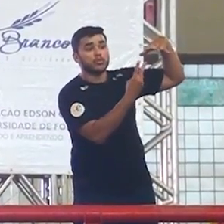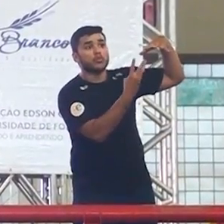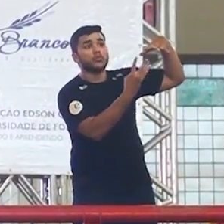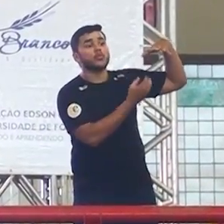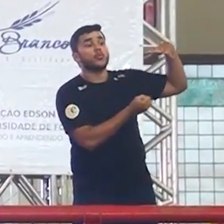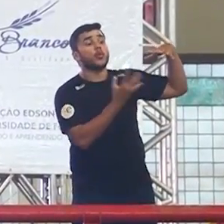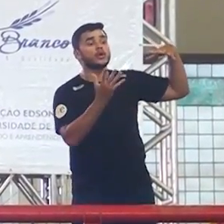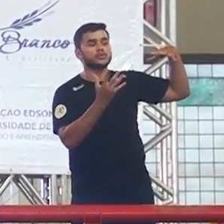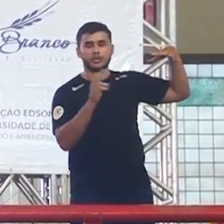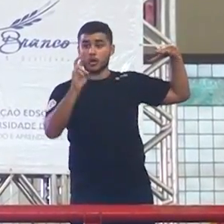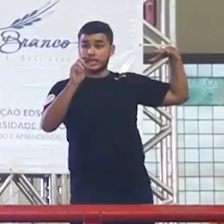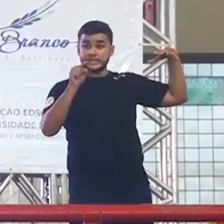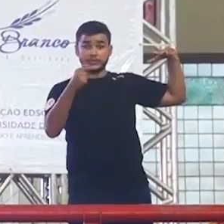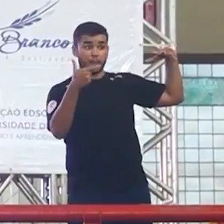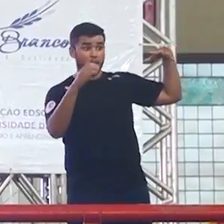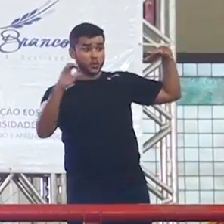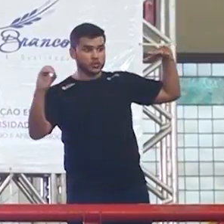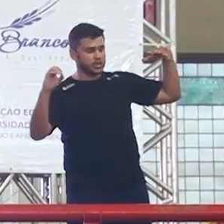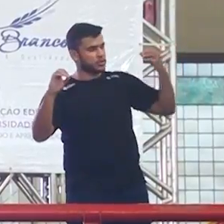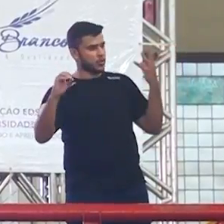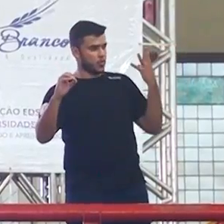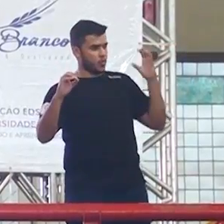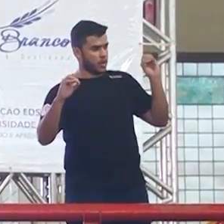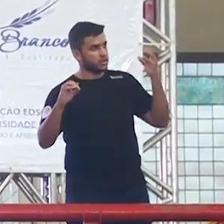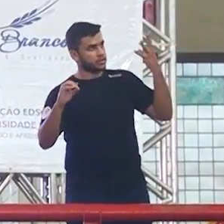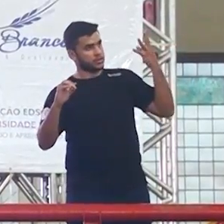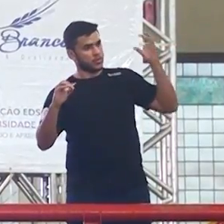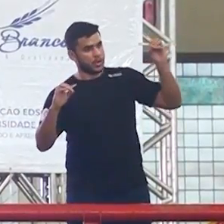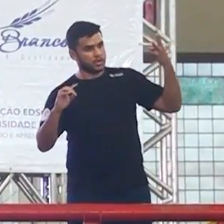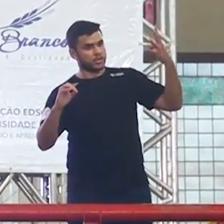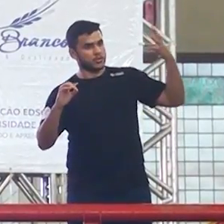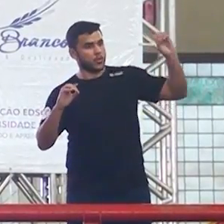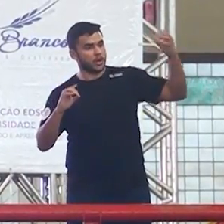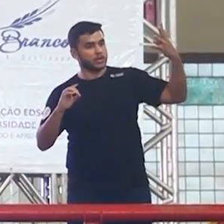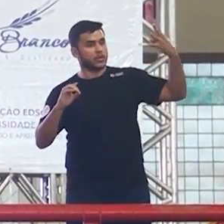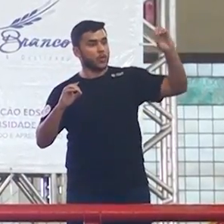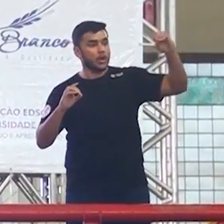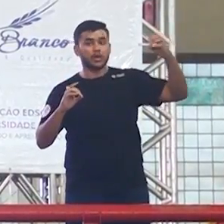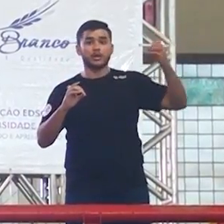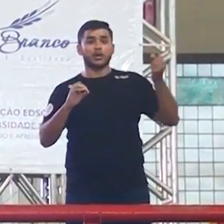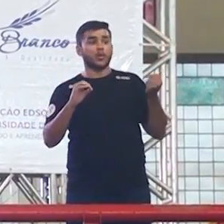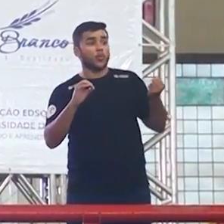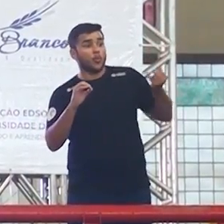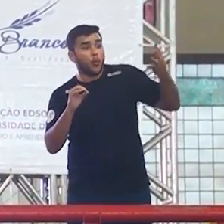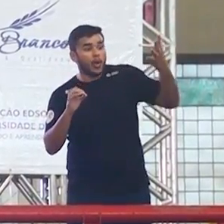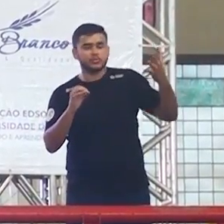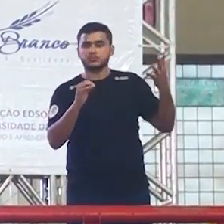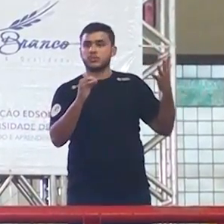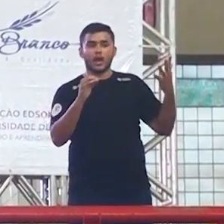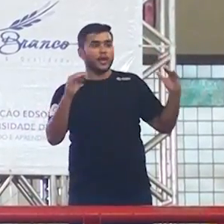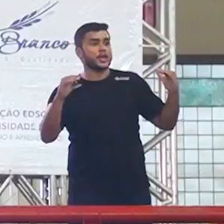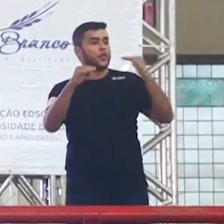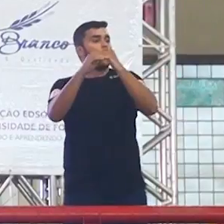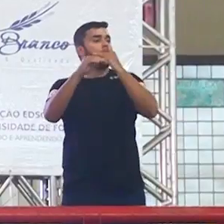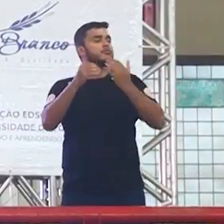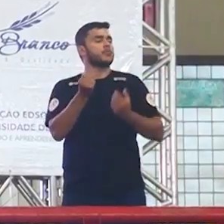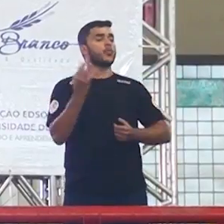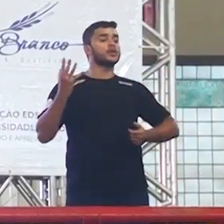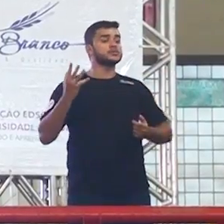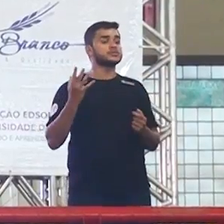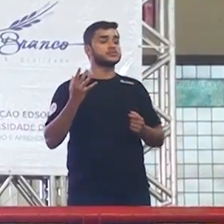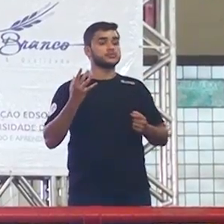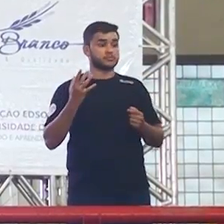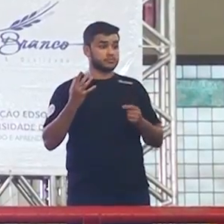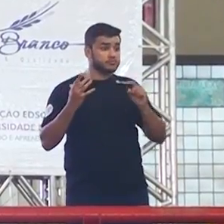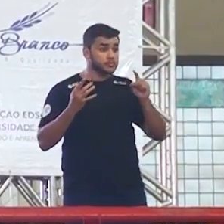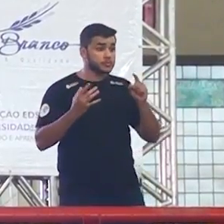são necessárias para gastar a mesma energia de um refrigerador? Quantas lâmpadas